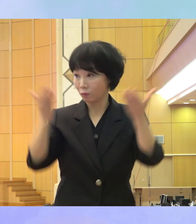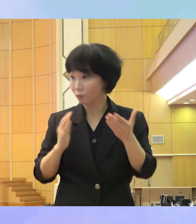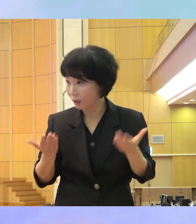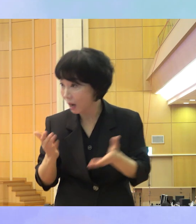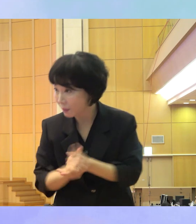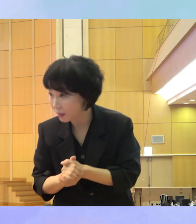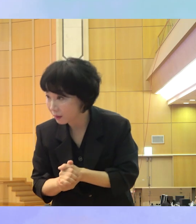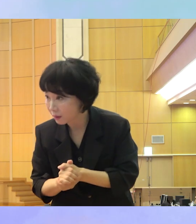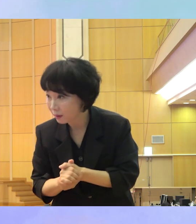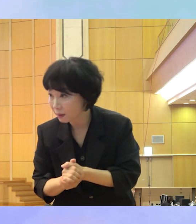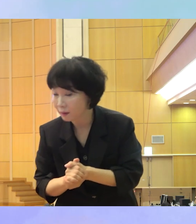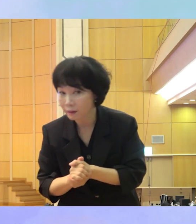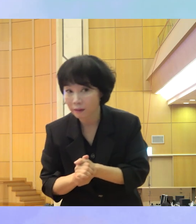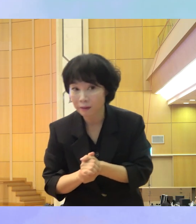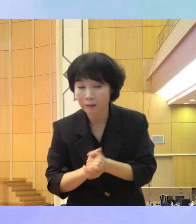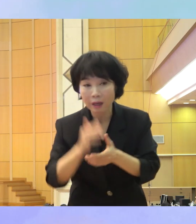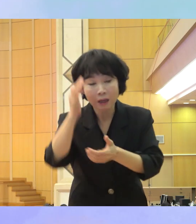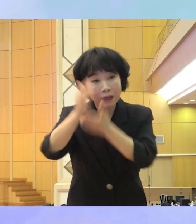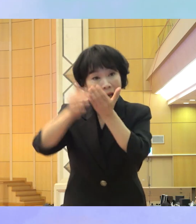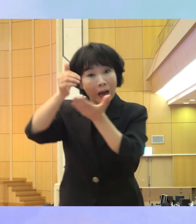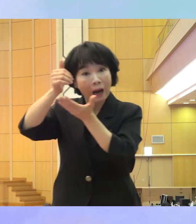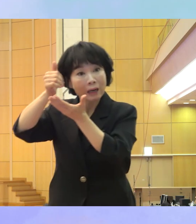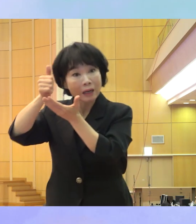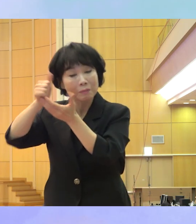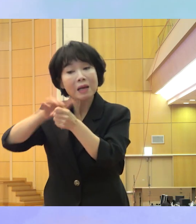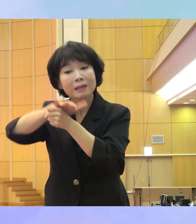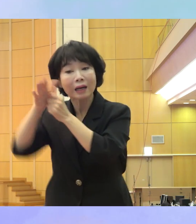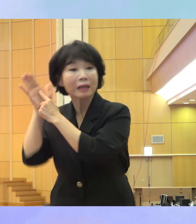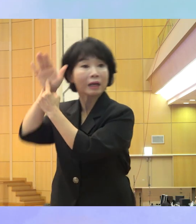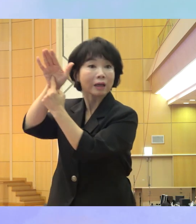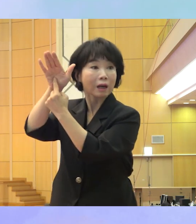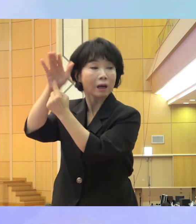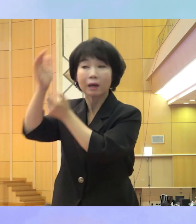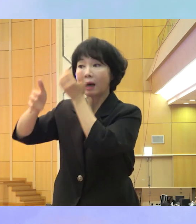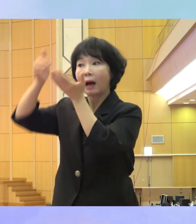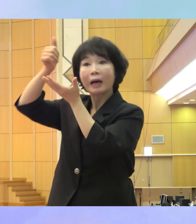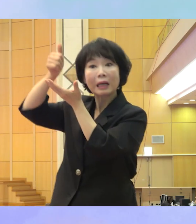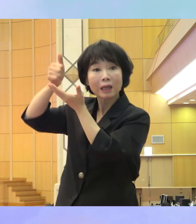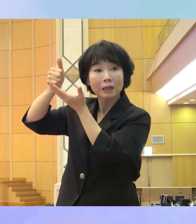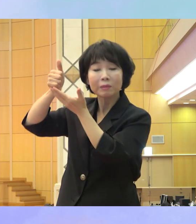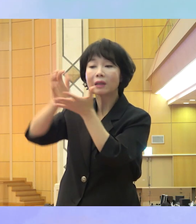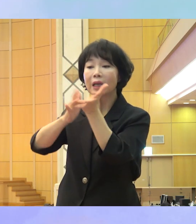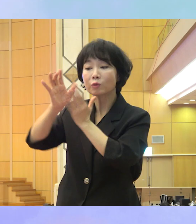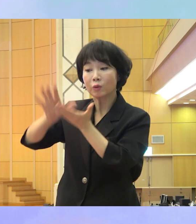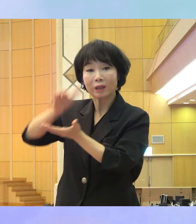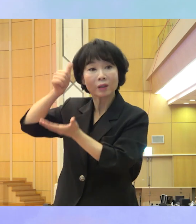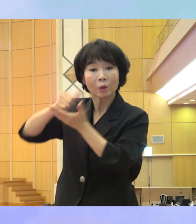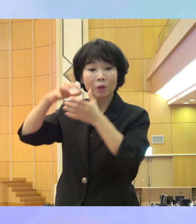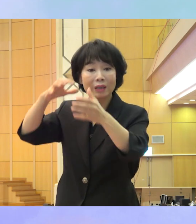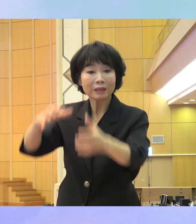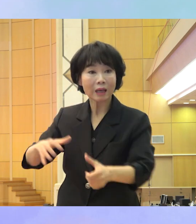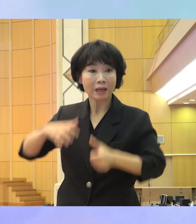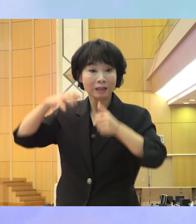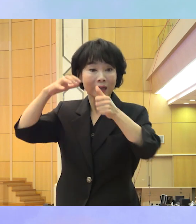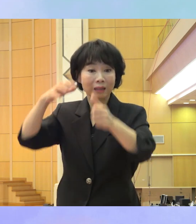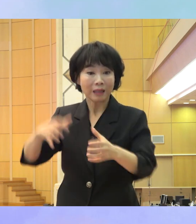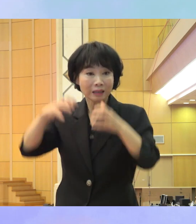요한일서 4장 9절 말씀 보면 하나님의 사랑이 이렇게 나타났으니 하나님이 독생자 예수